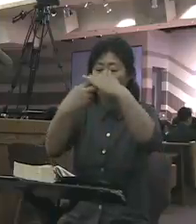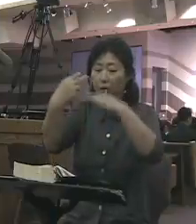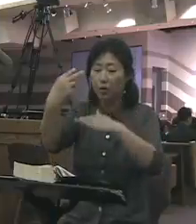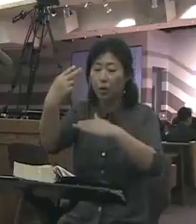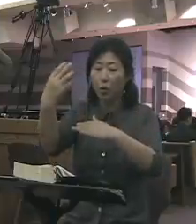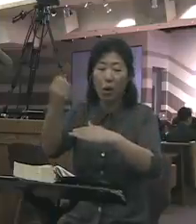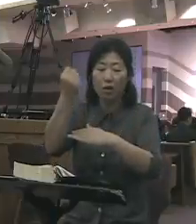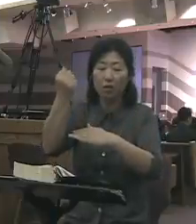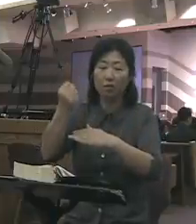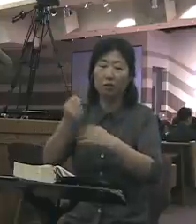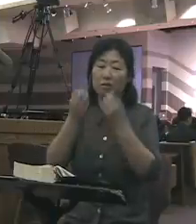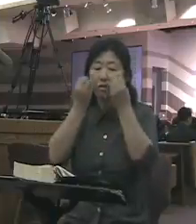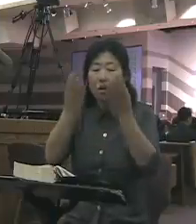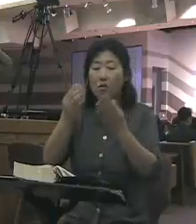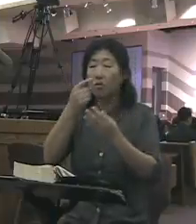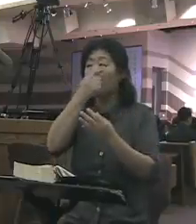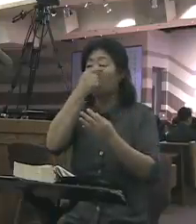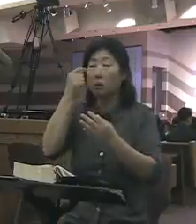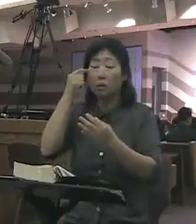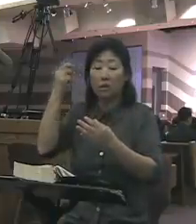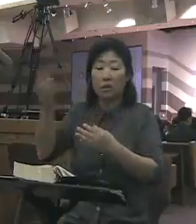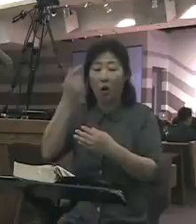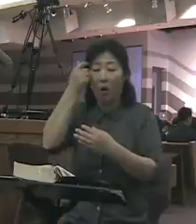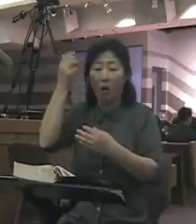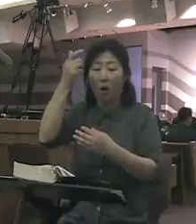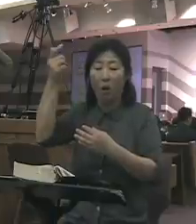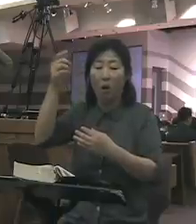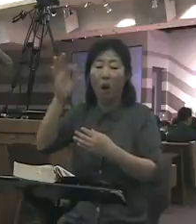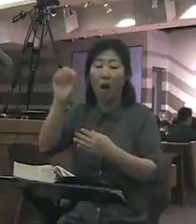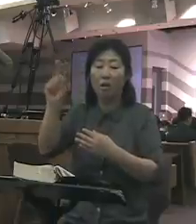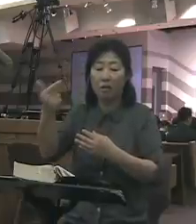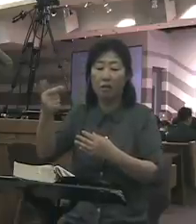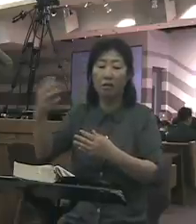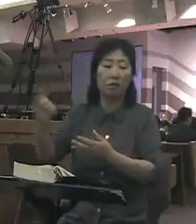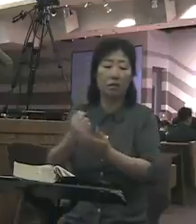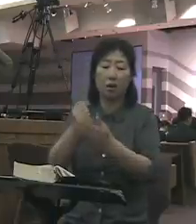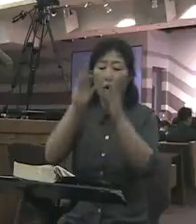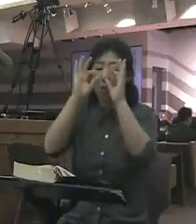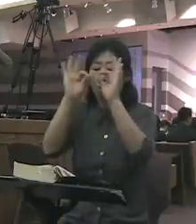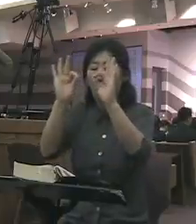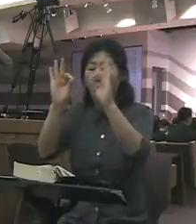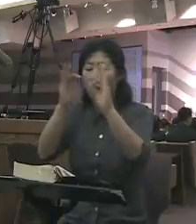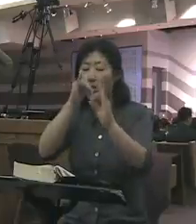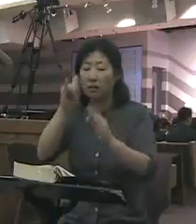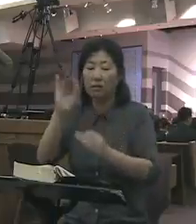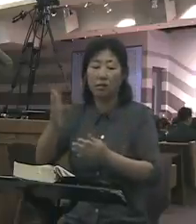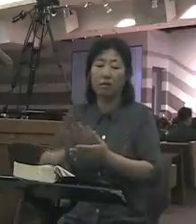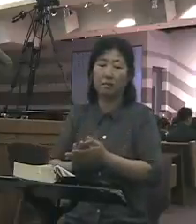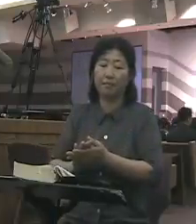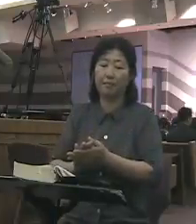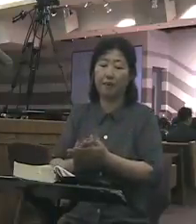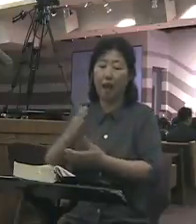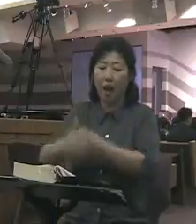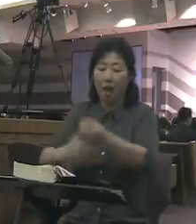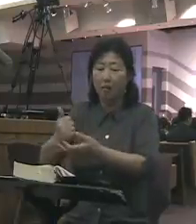주시는 새로운 영안으로 볼 수 있어야 되는 거야. 하나님께서 주시는 비전을